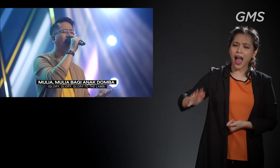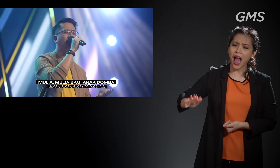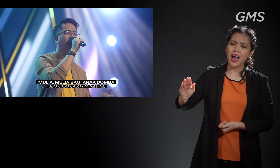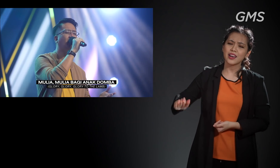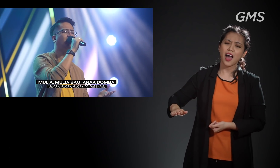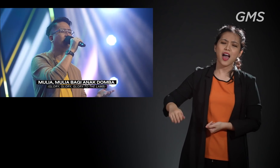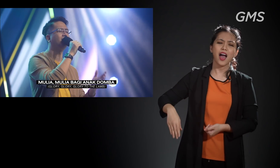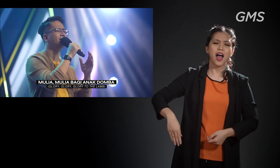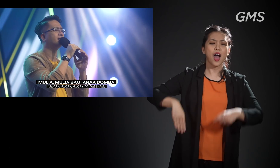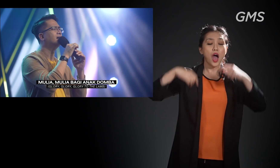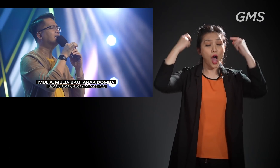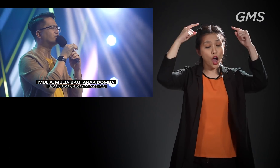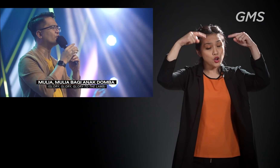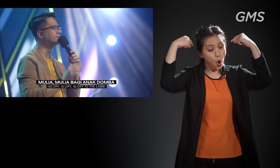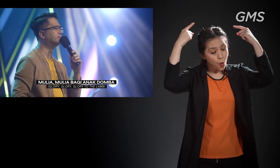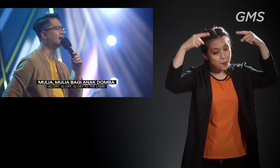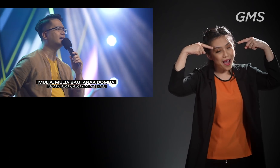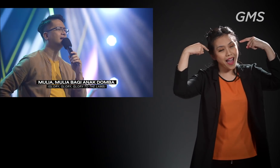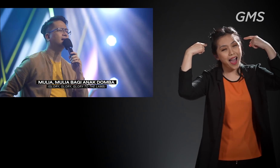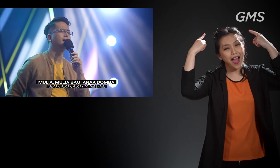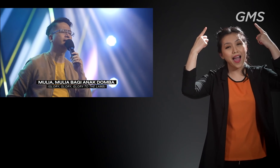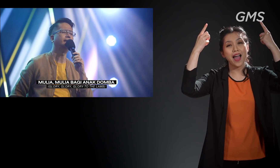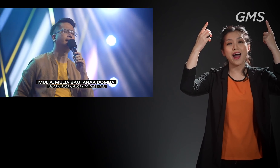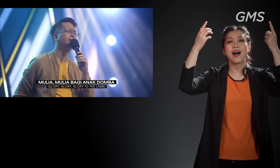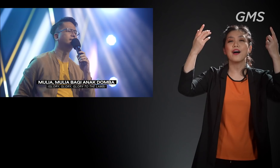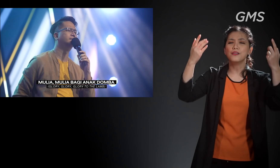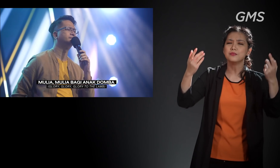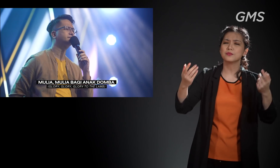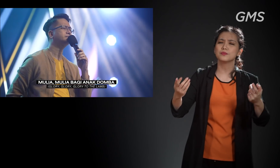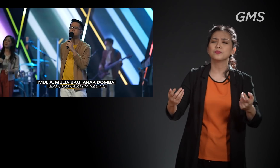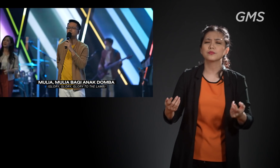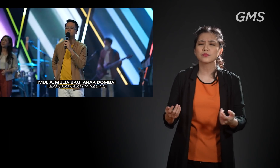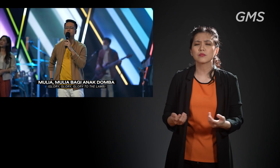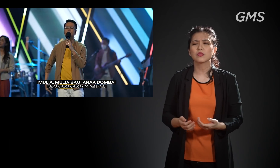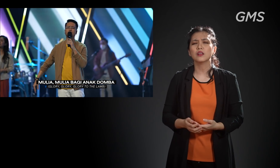bagi anak domba.